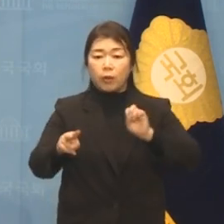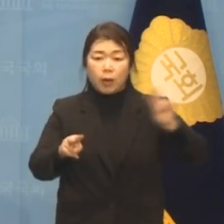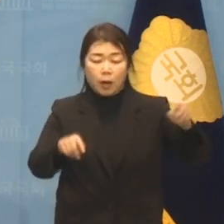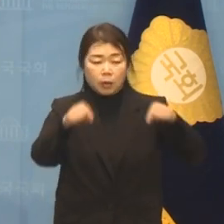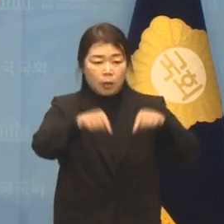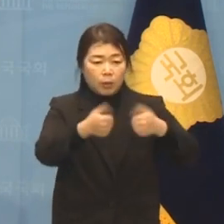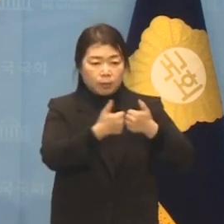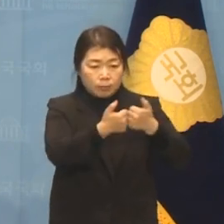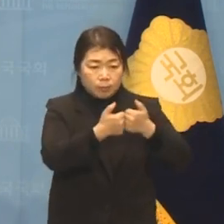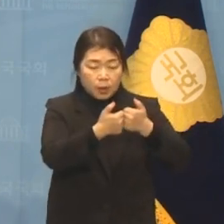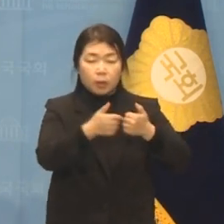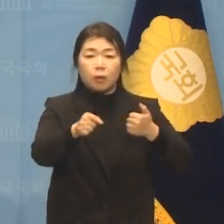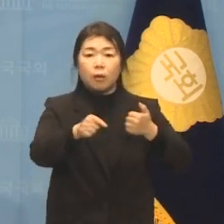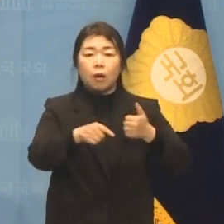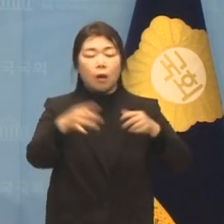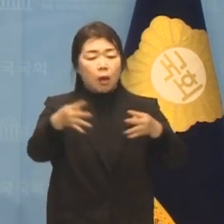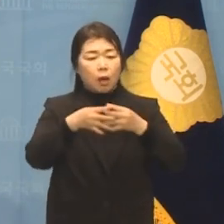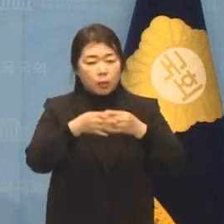합의를 통해서